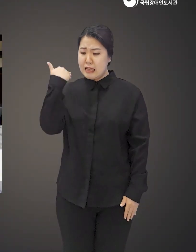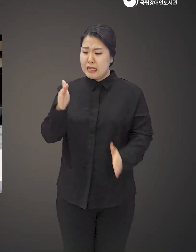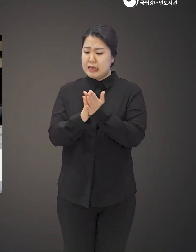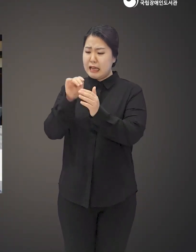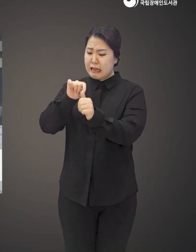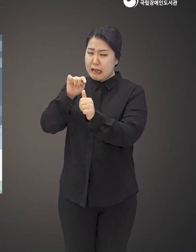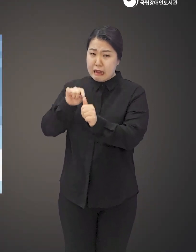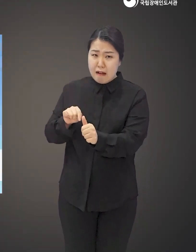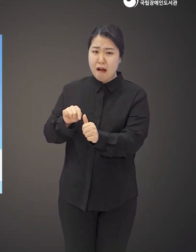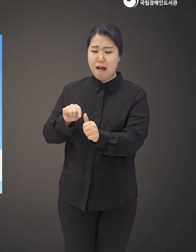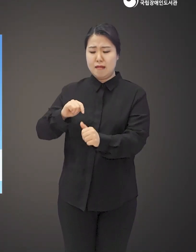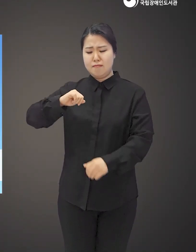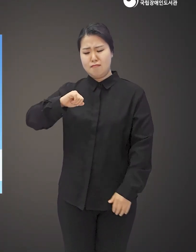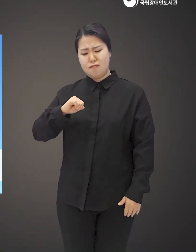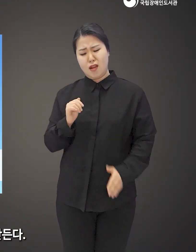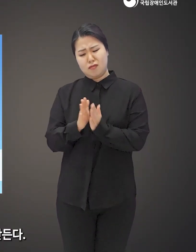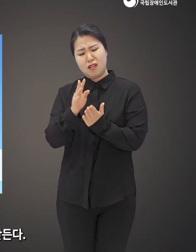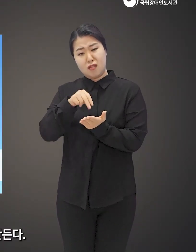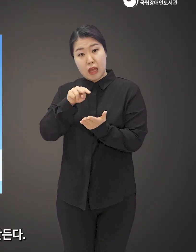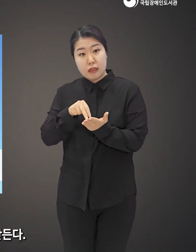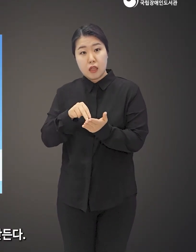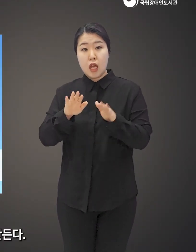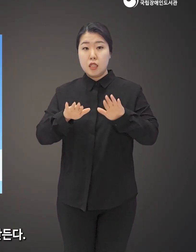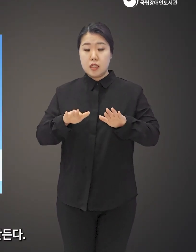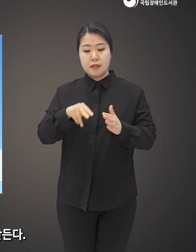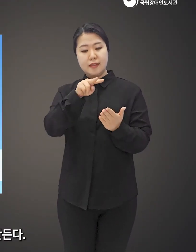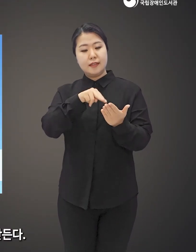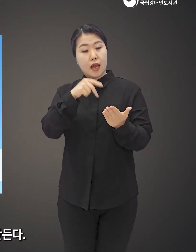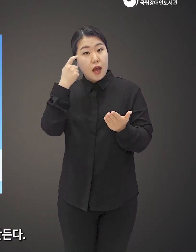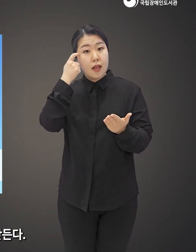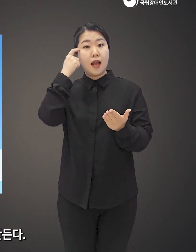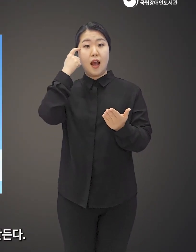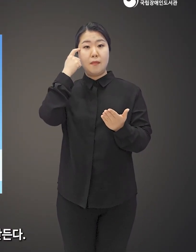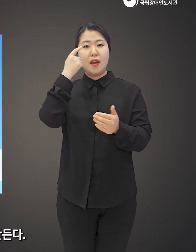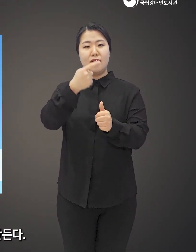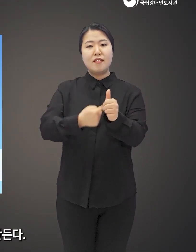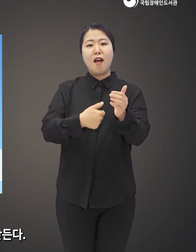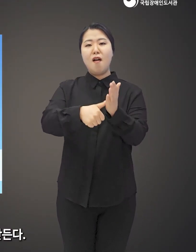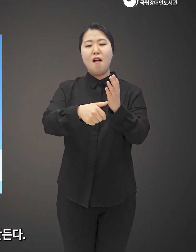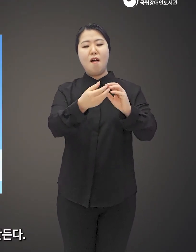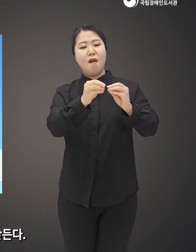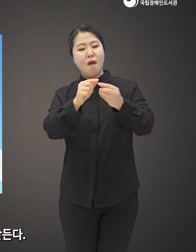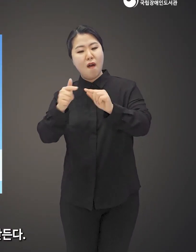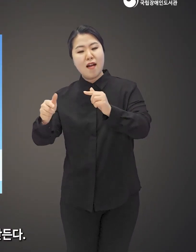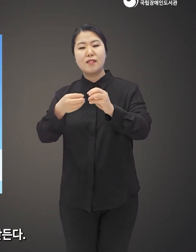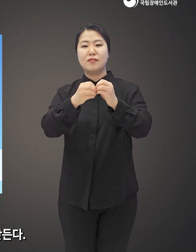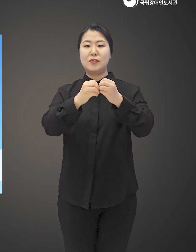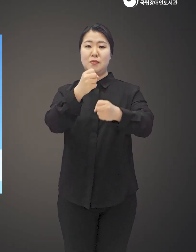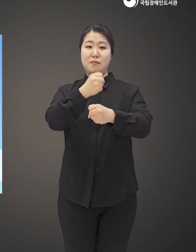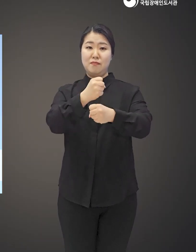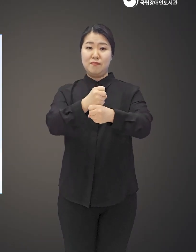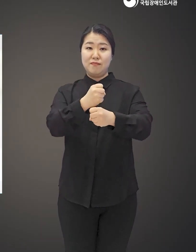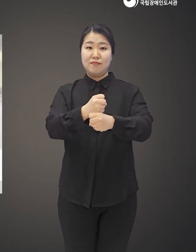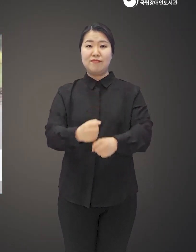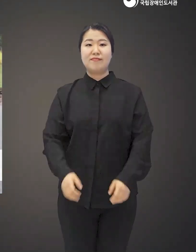시켜야만 덕후 활동을 하던 아이가 책 읽다 영감이 떠오르면 자연의 부산물로 발명품을